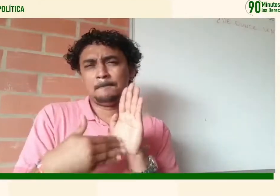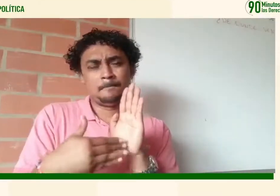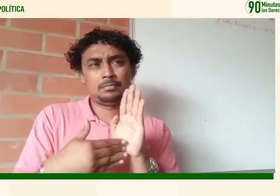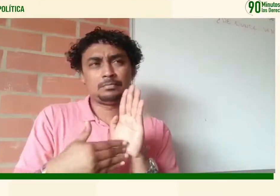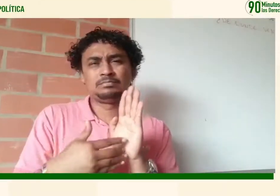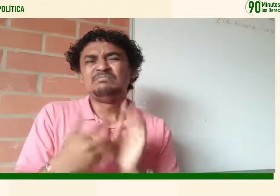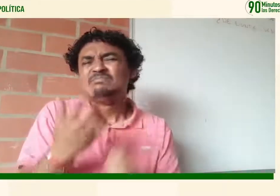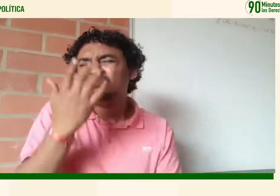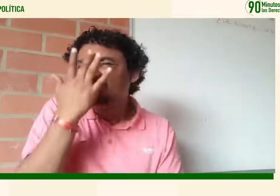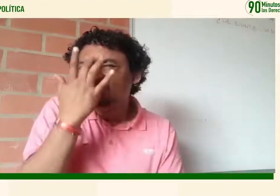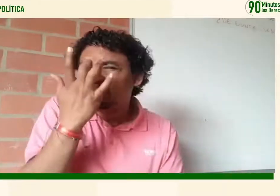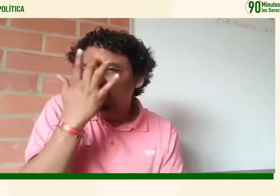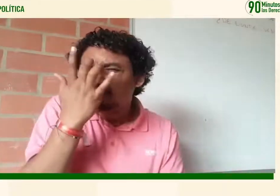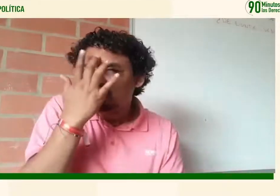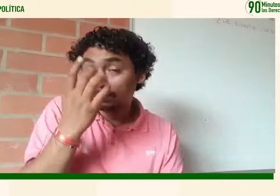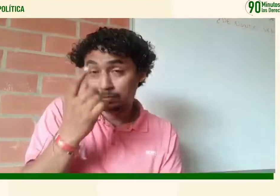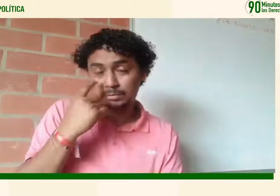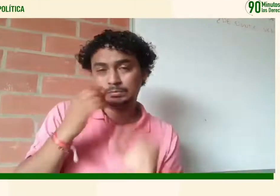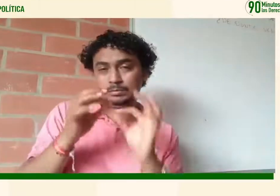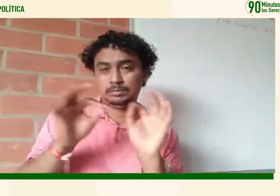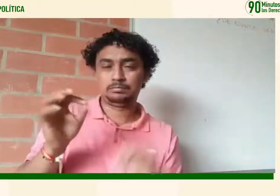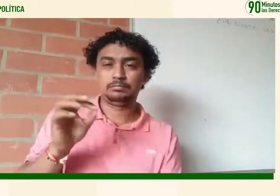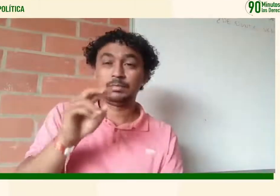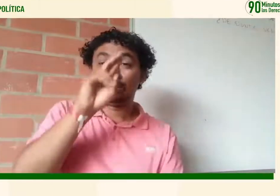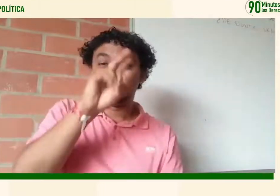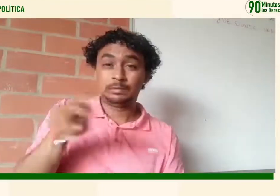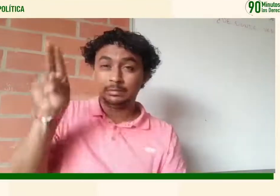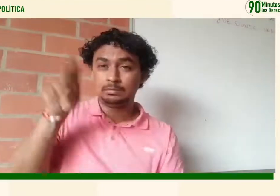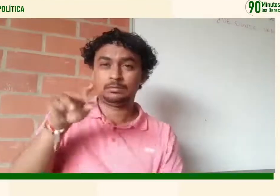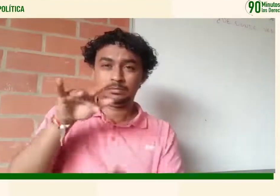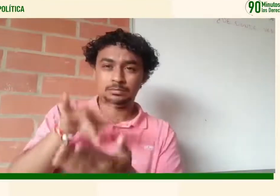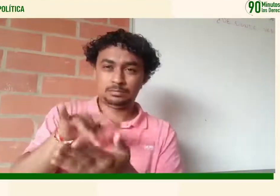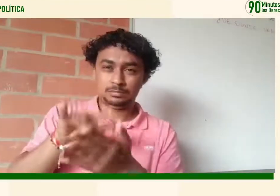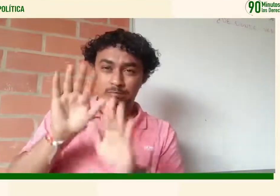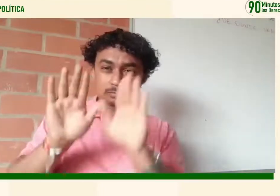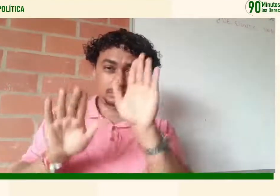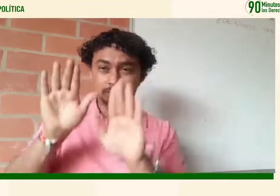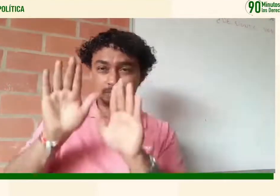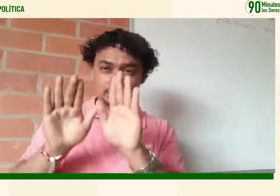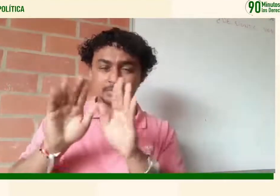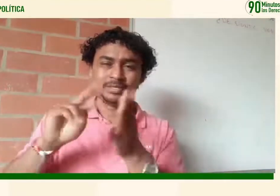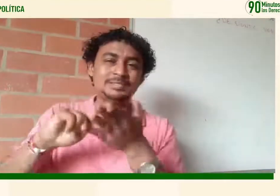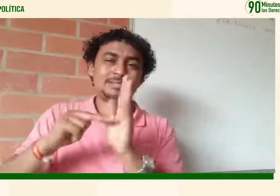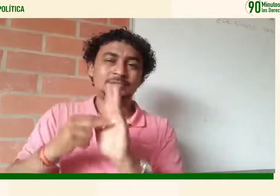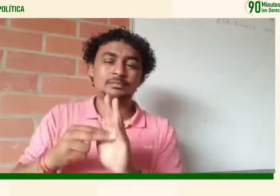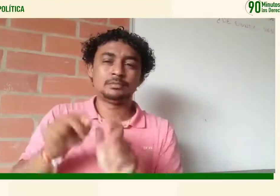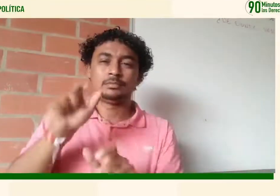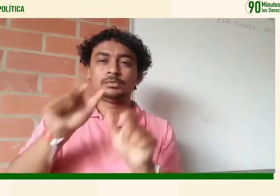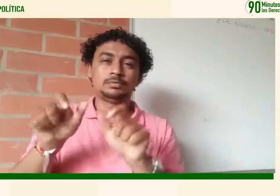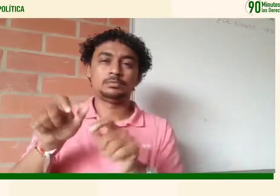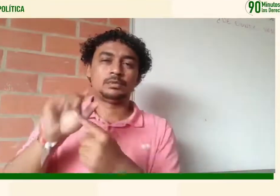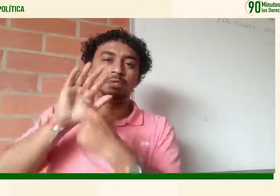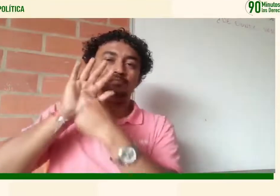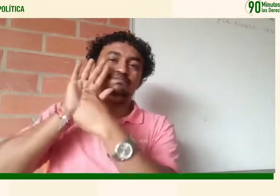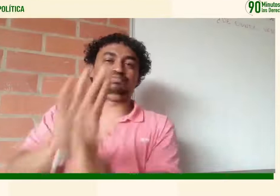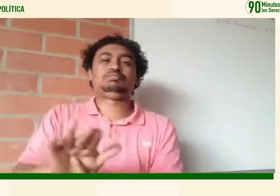aparece en los estatutos porque la prohibición de la participación en campañas políticas